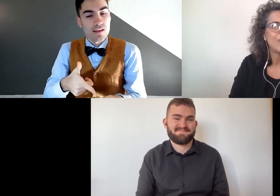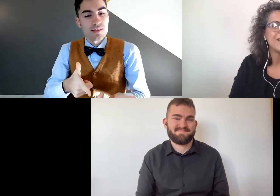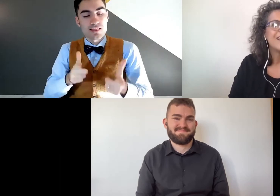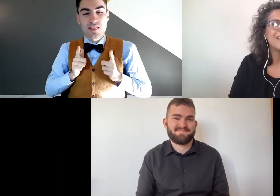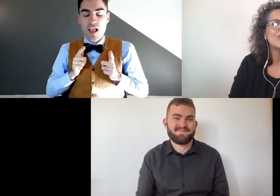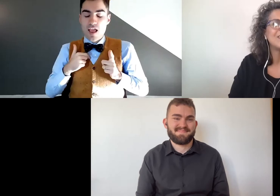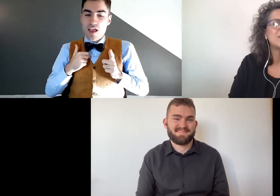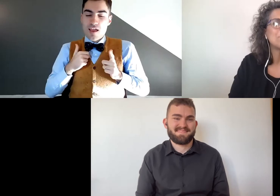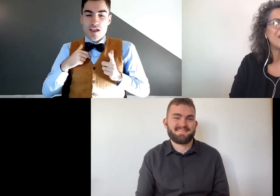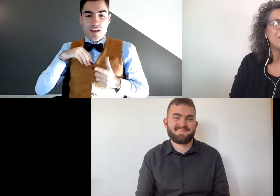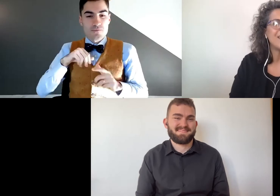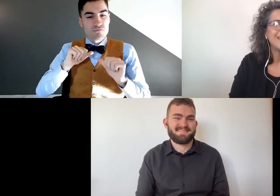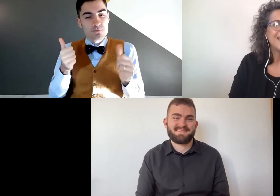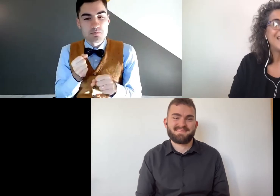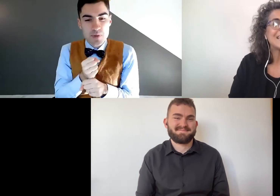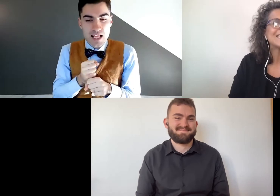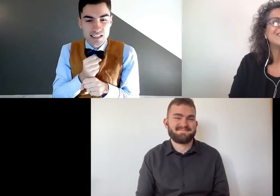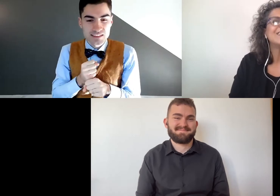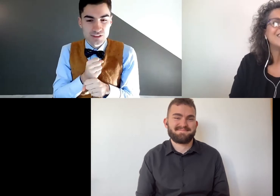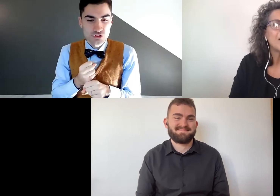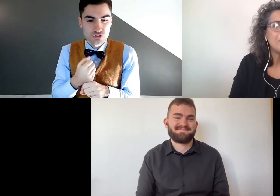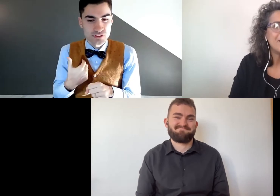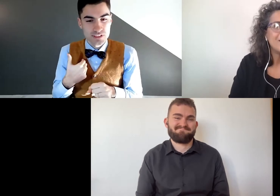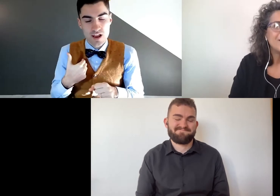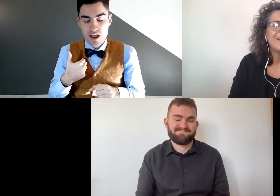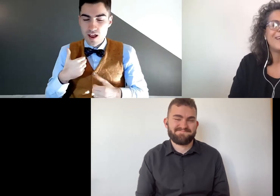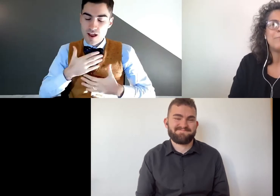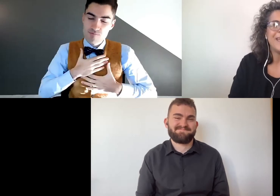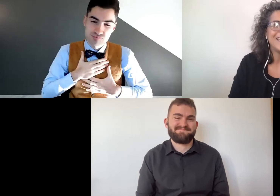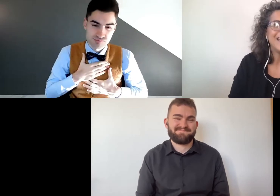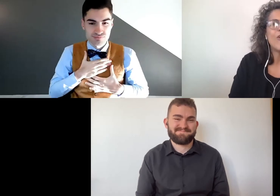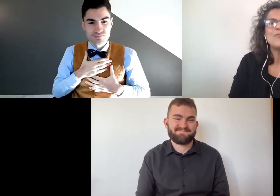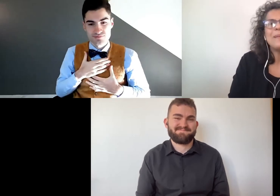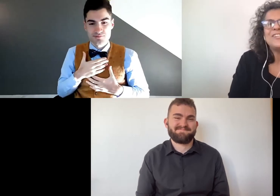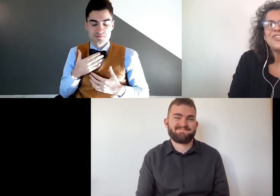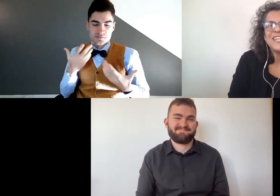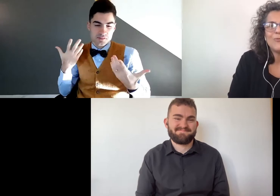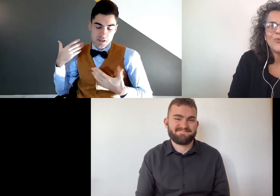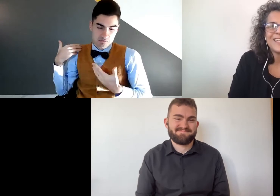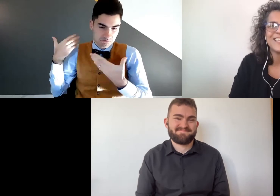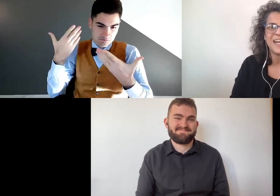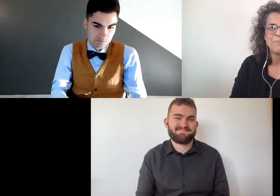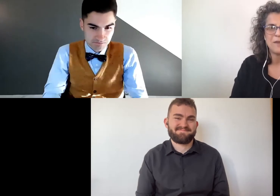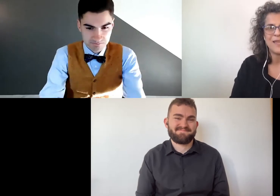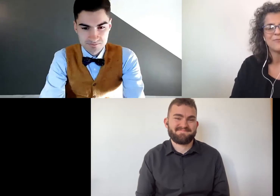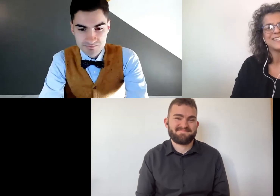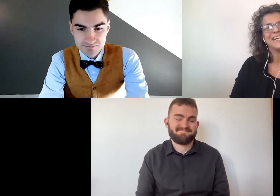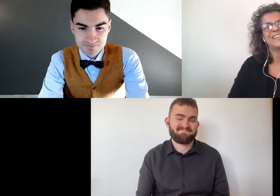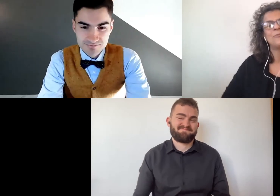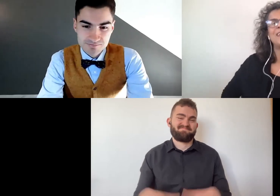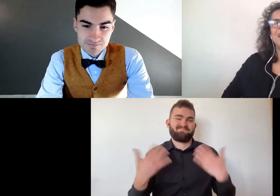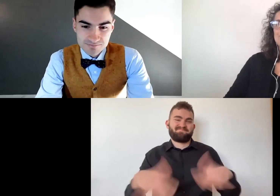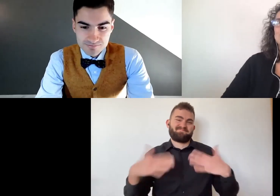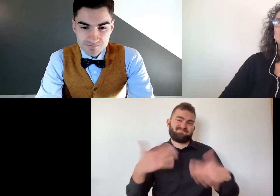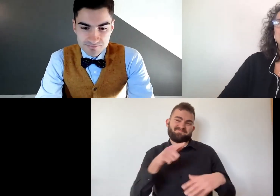vernacular. Riesco ad esprimere e a sentirmi bene. È come una medicina, è un toccasana per me quest